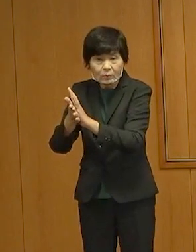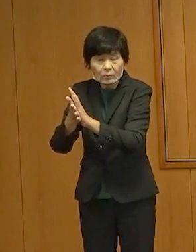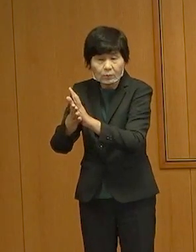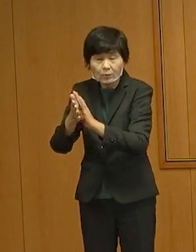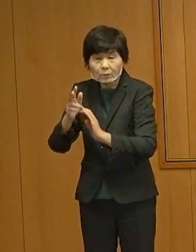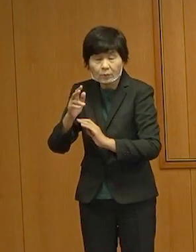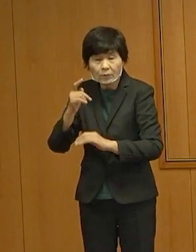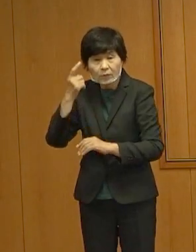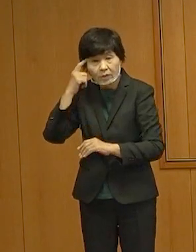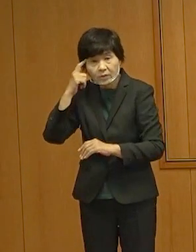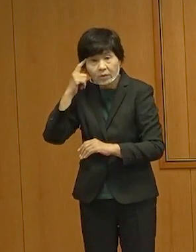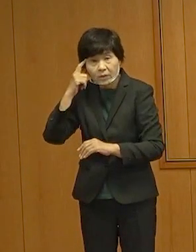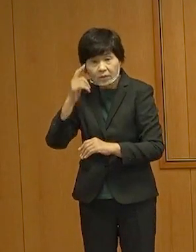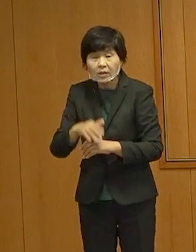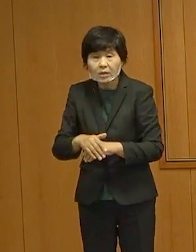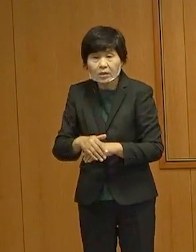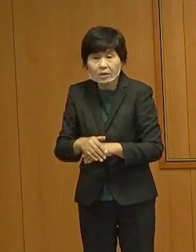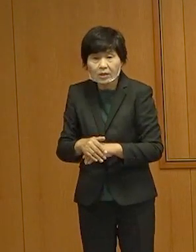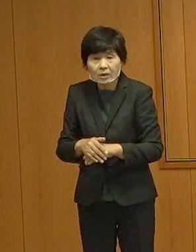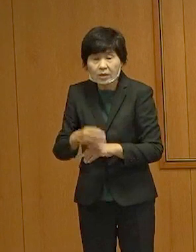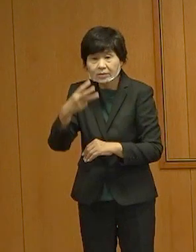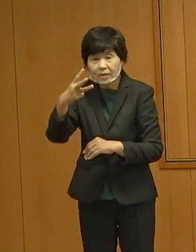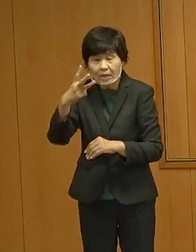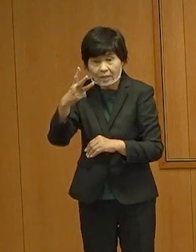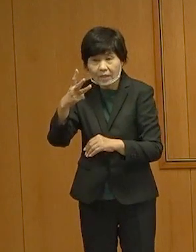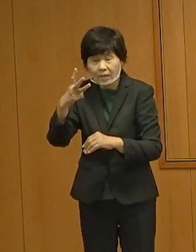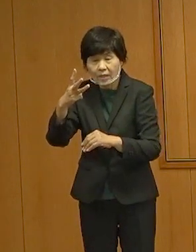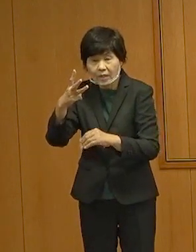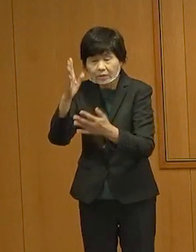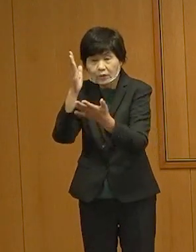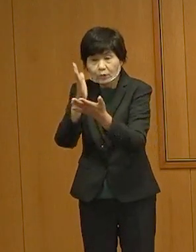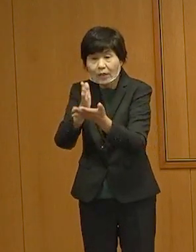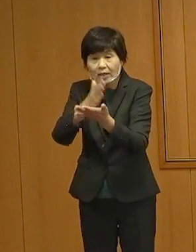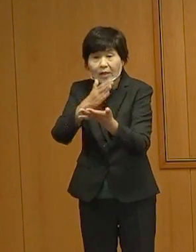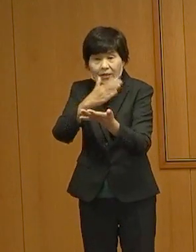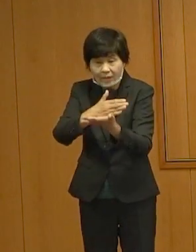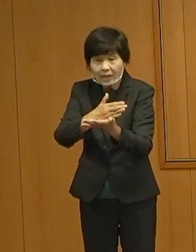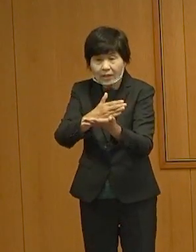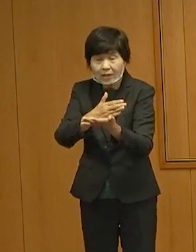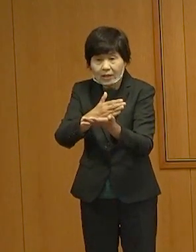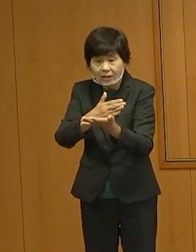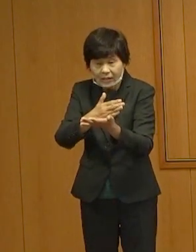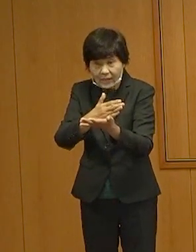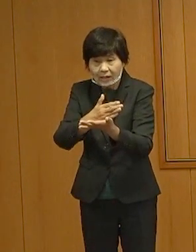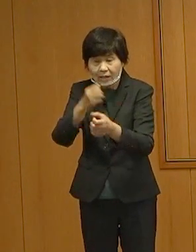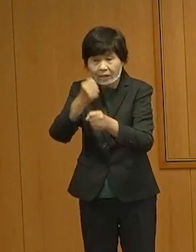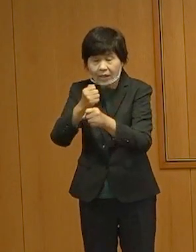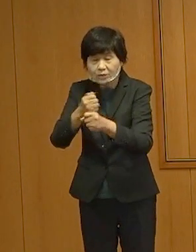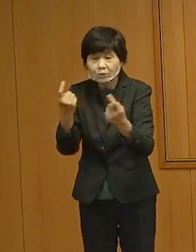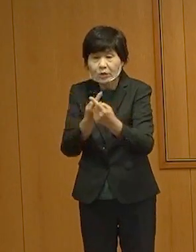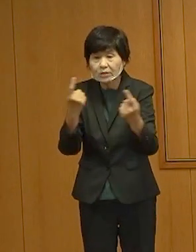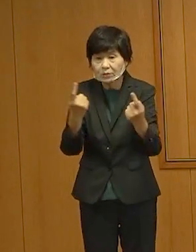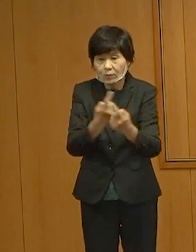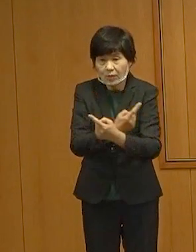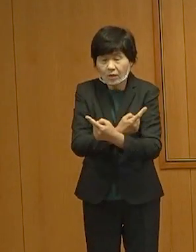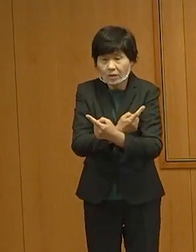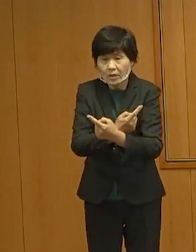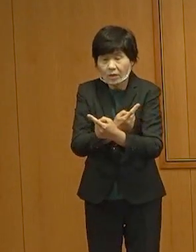3期とかに分けて改修事業を、まあ、かなり長期のスパンでにはなるんですけ